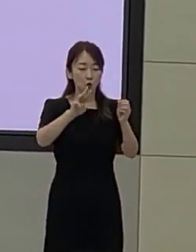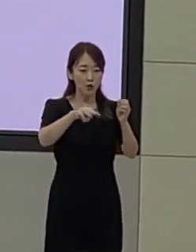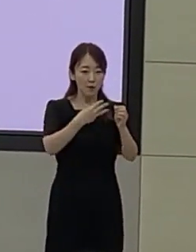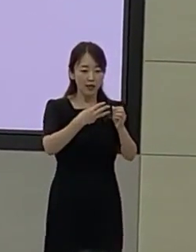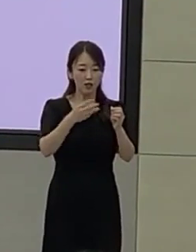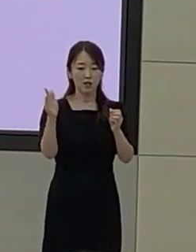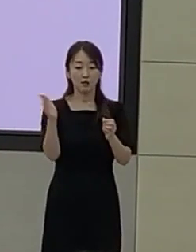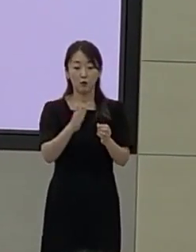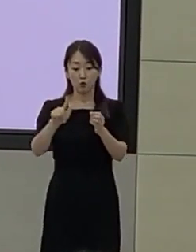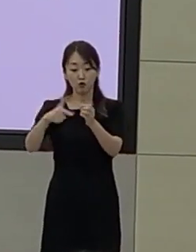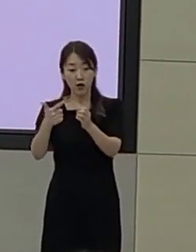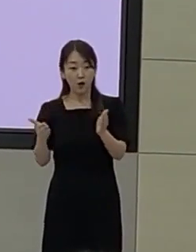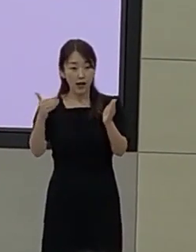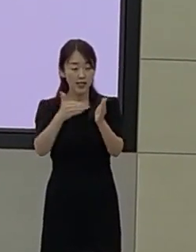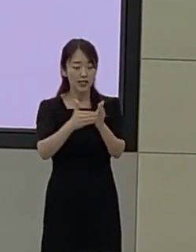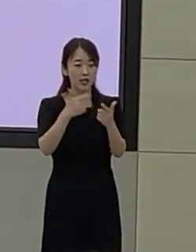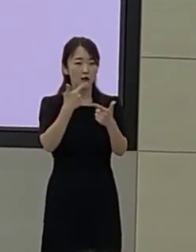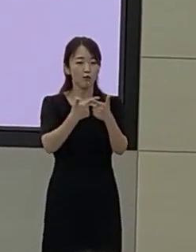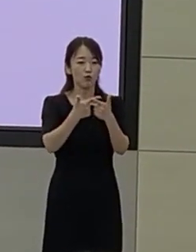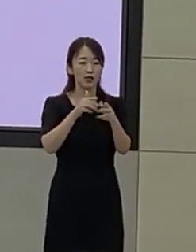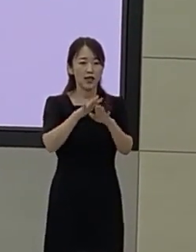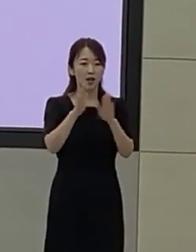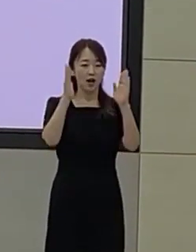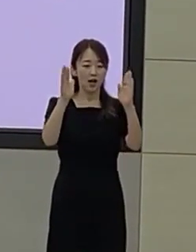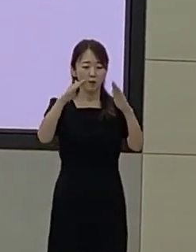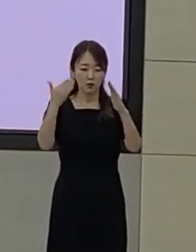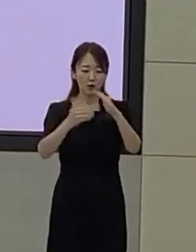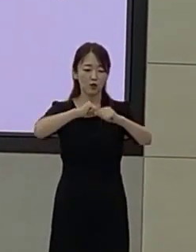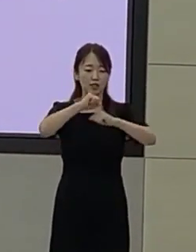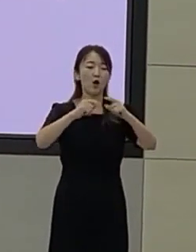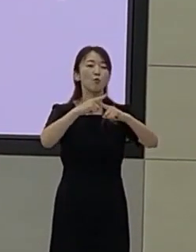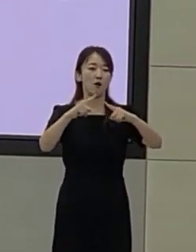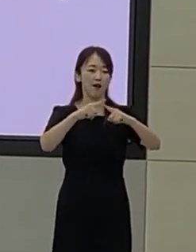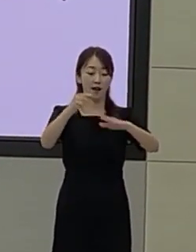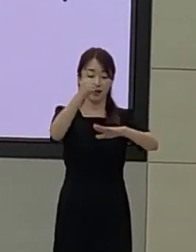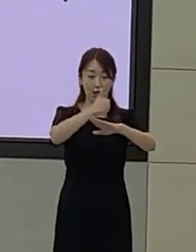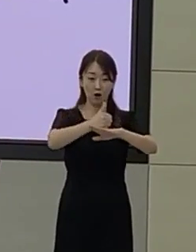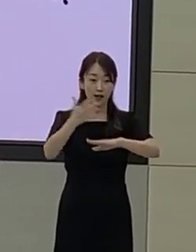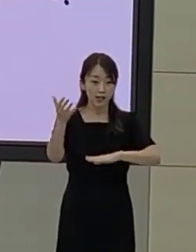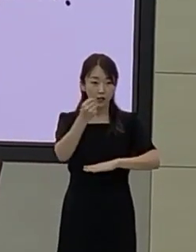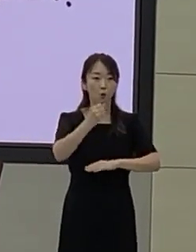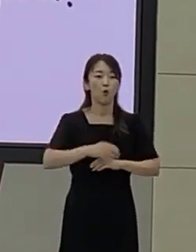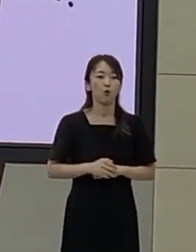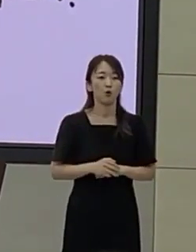초등학교 3학년에서 6학년은 부산의 학업성취도 자율평가 등의 결과를 토대로